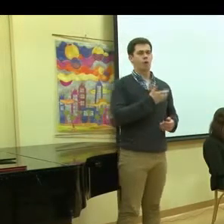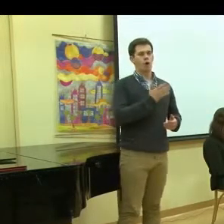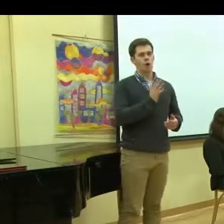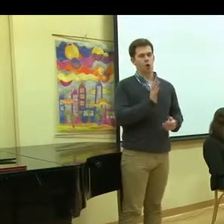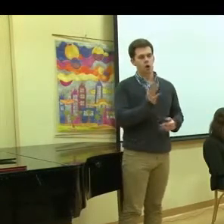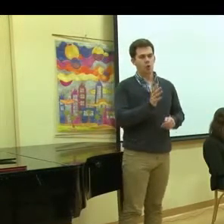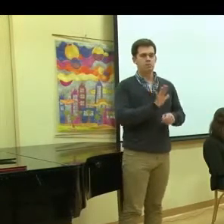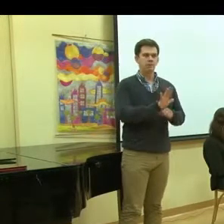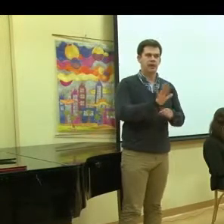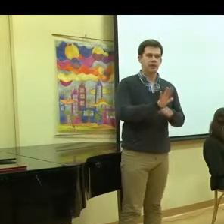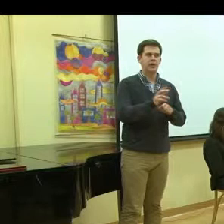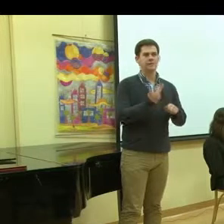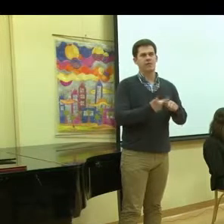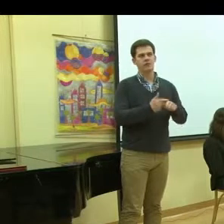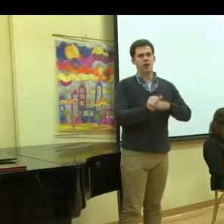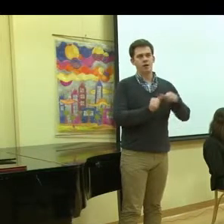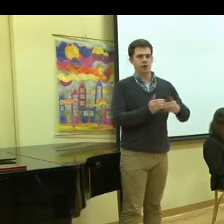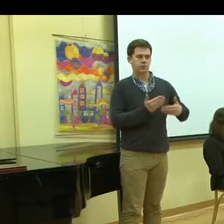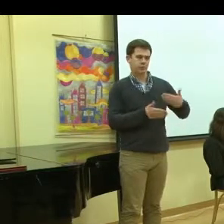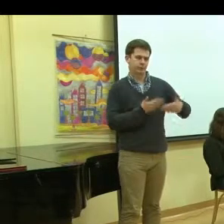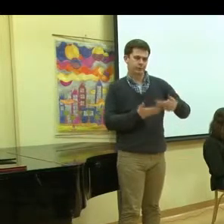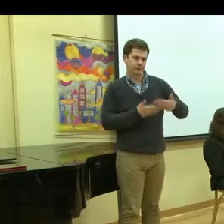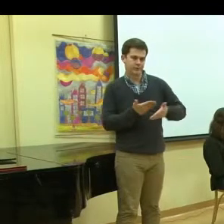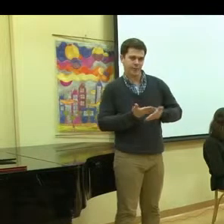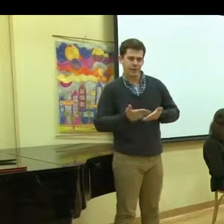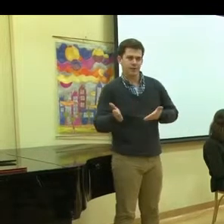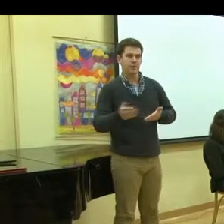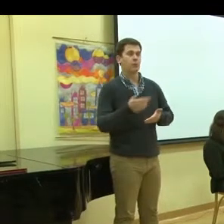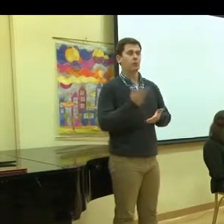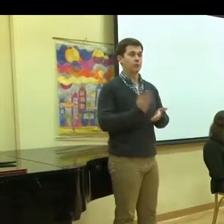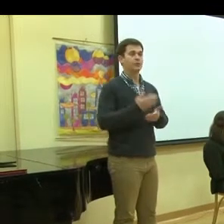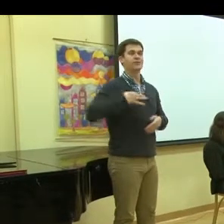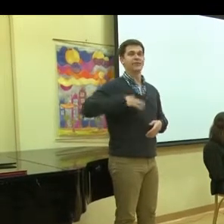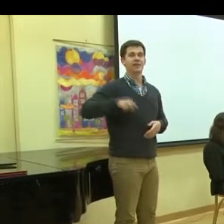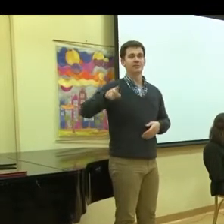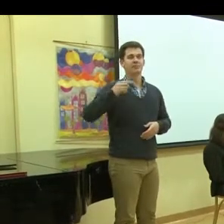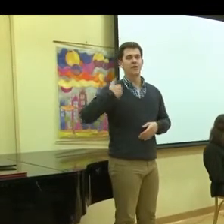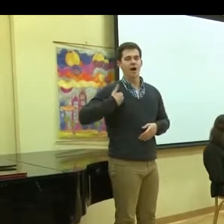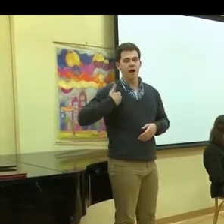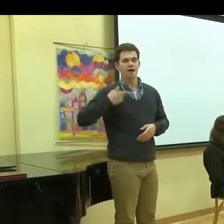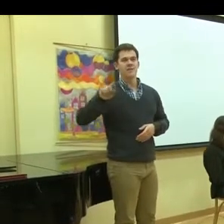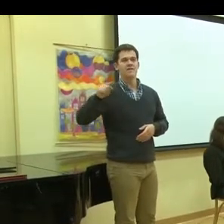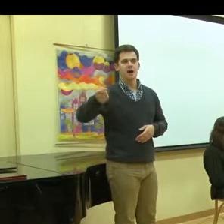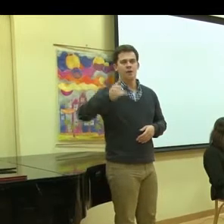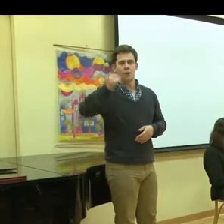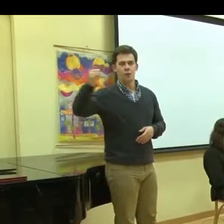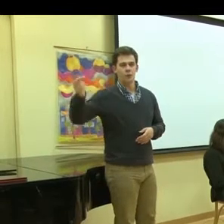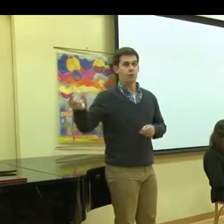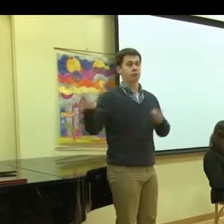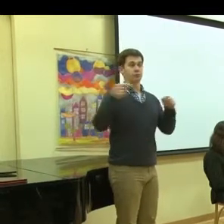więcej 15-20 lat, może troszeczkę więcej. Synowie tych imigrantów, jak już są urodzeni